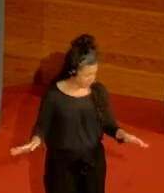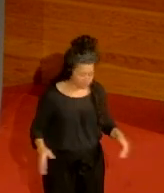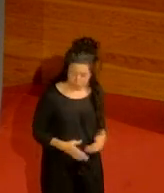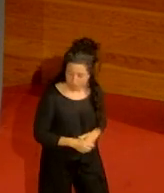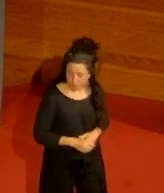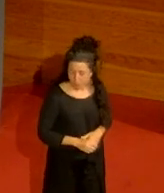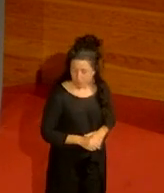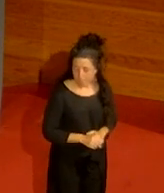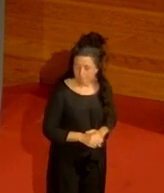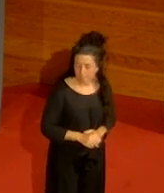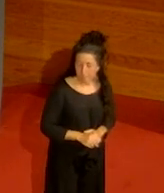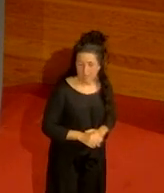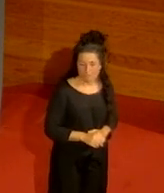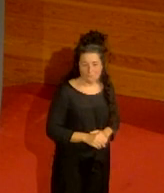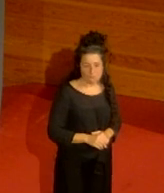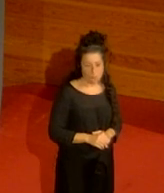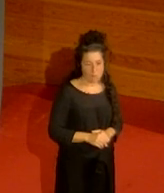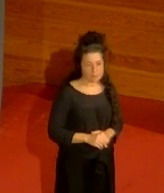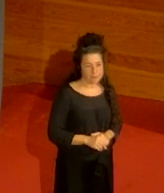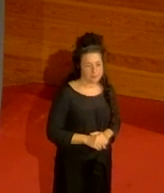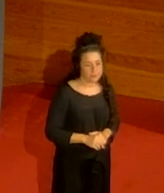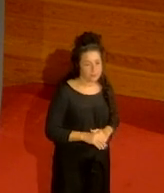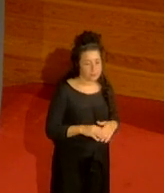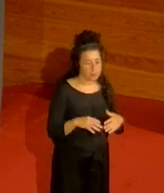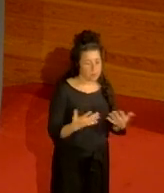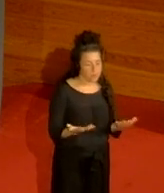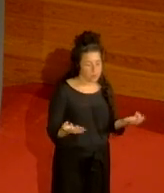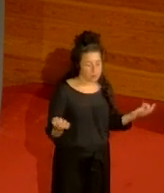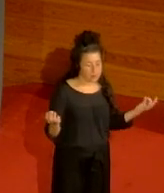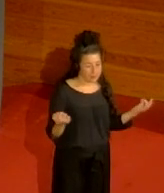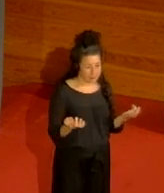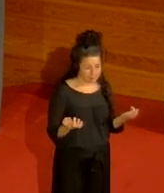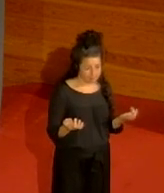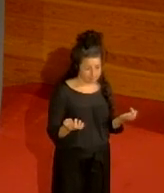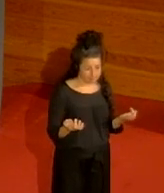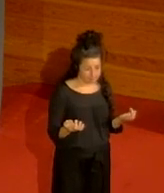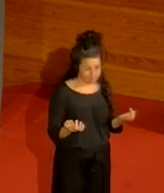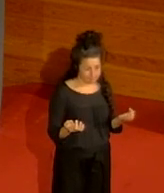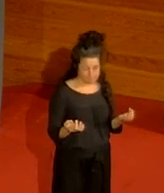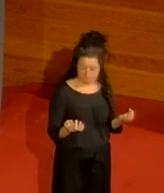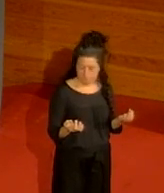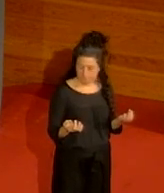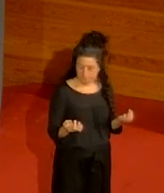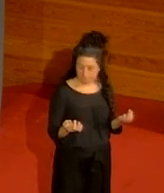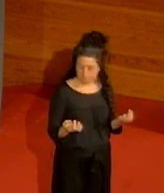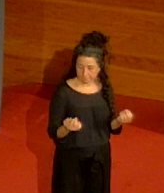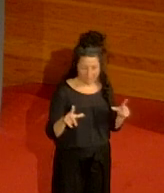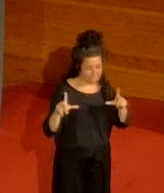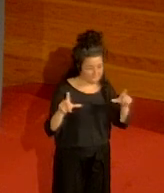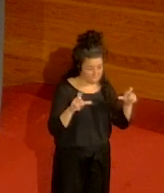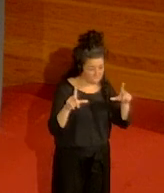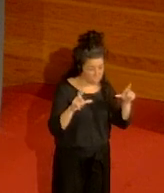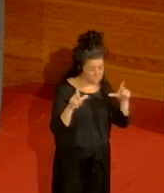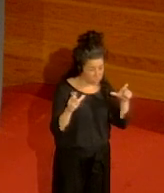entonces que es lo que está pasando Bueno aquí tienen Estos son unas fotos